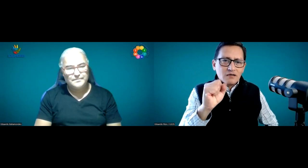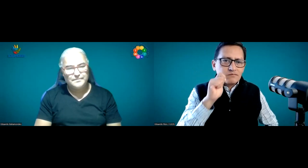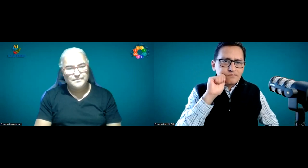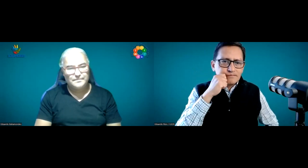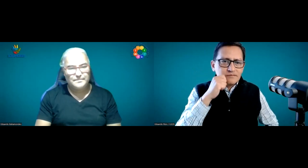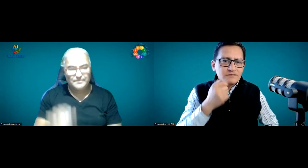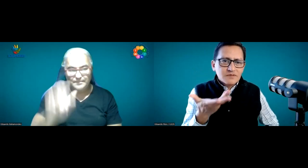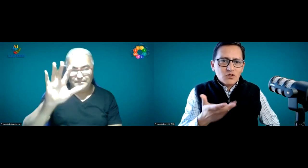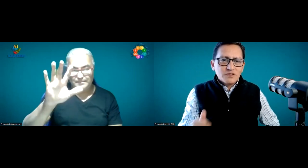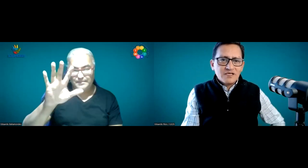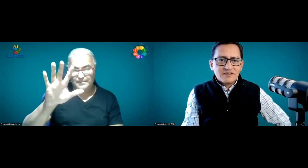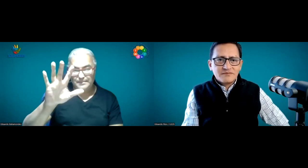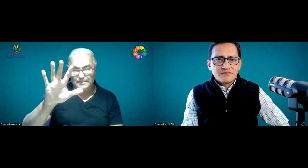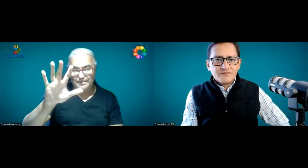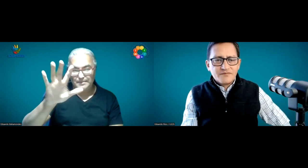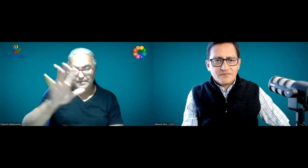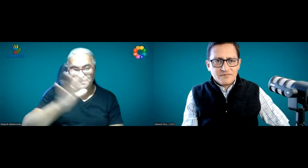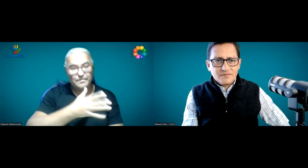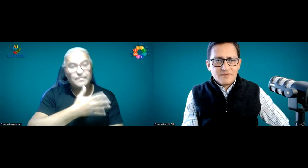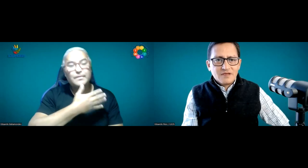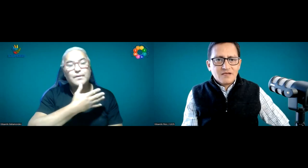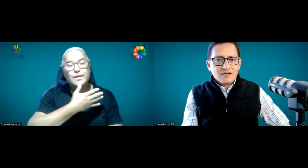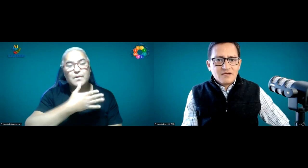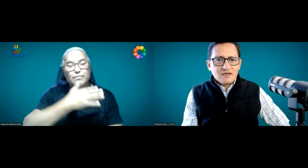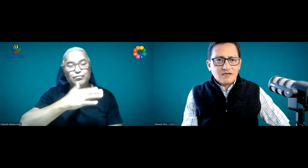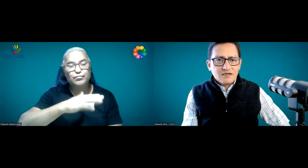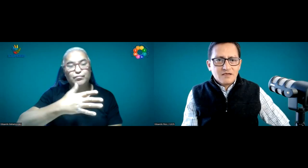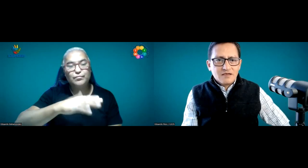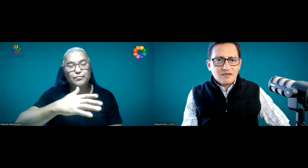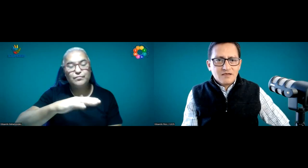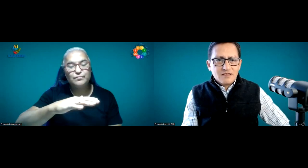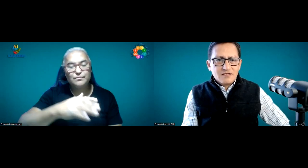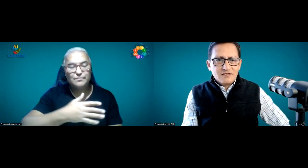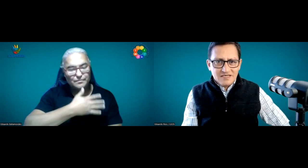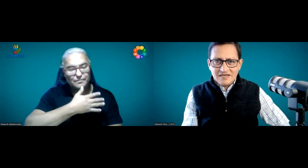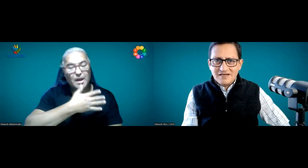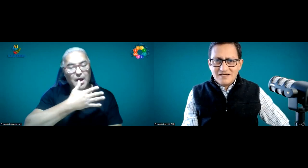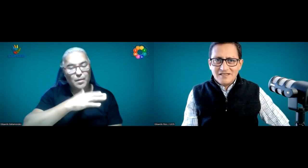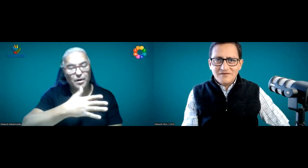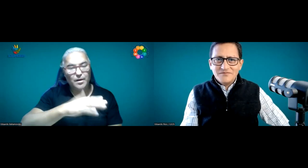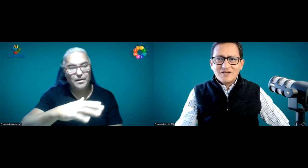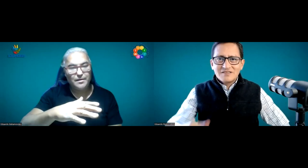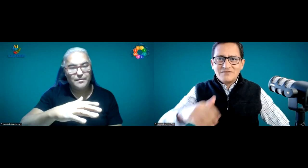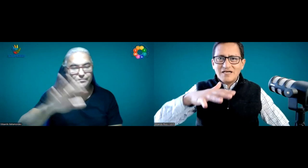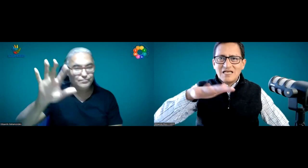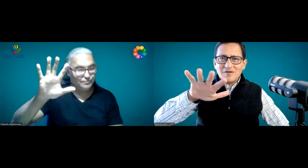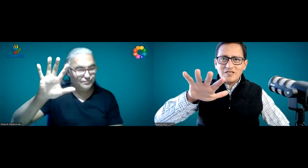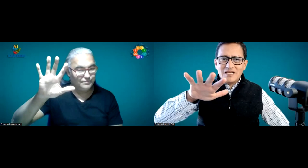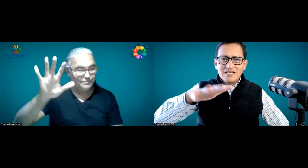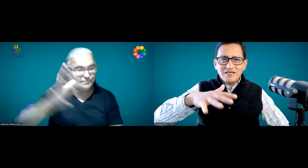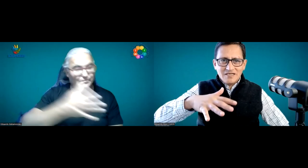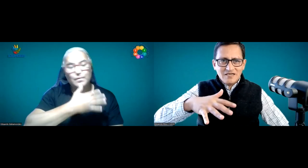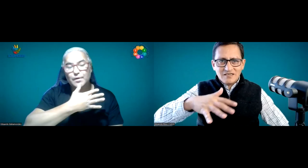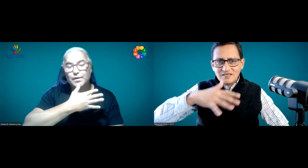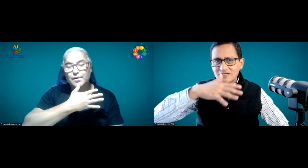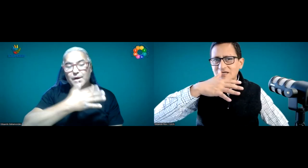agua, ¿cómo se dice? Ya, ahí está. Se fija, la mano